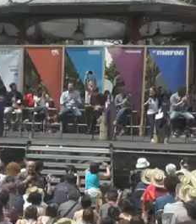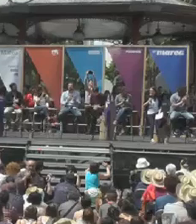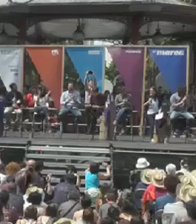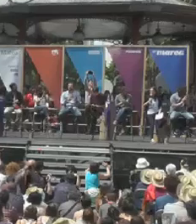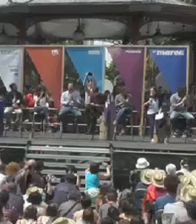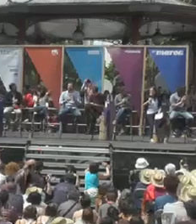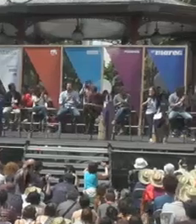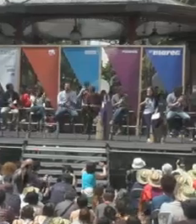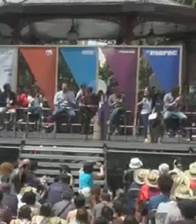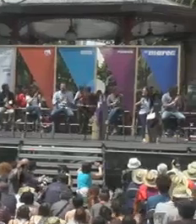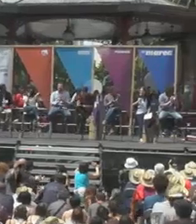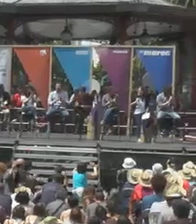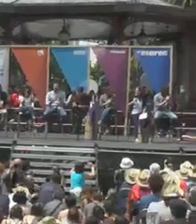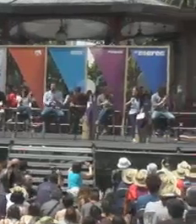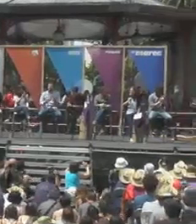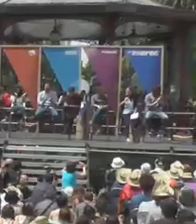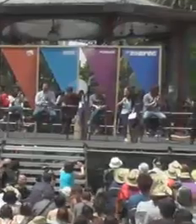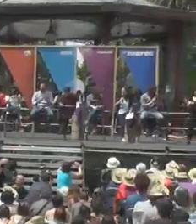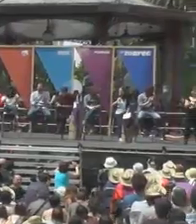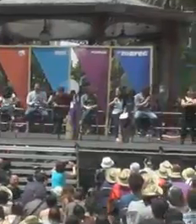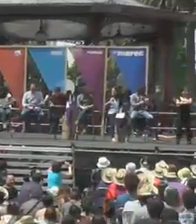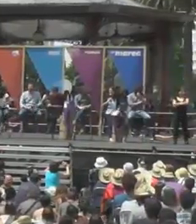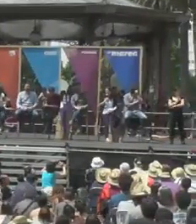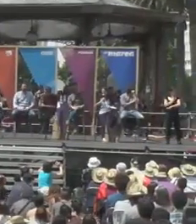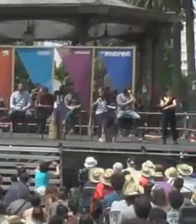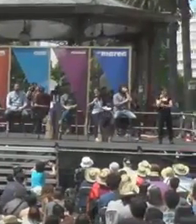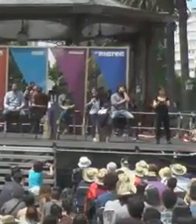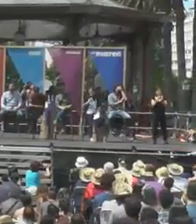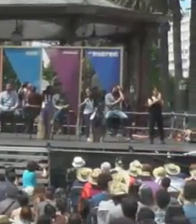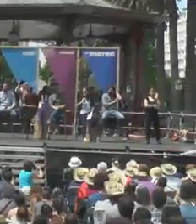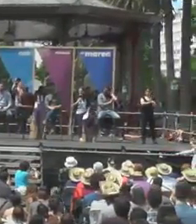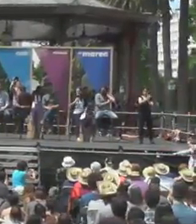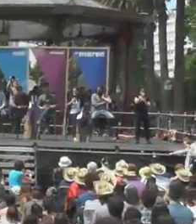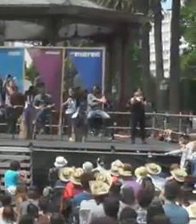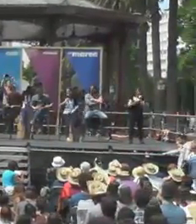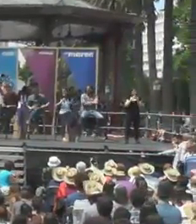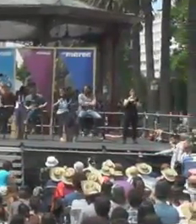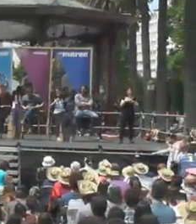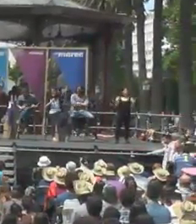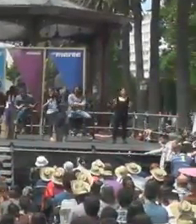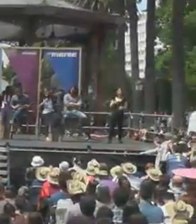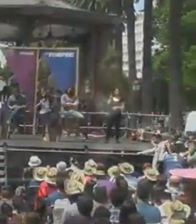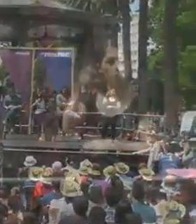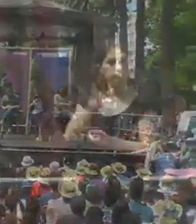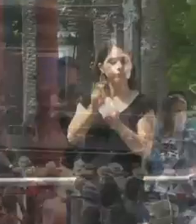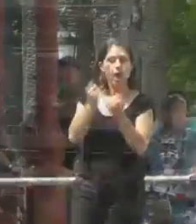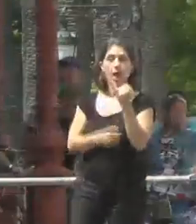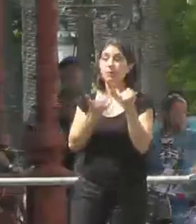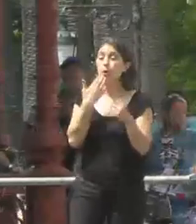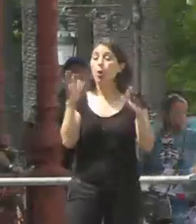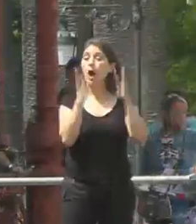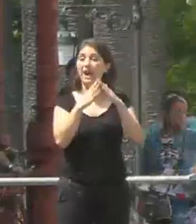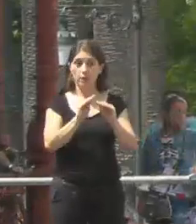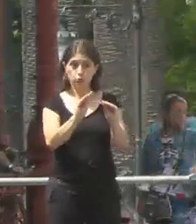Bueno, pues este ministro aprobó una norma que se le ha llamado el impuesto al sol, y es que tú te pones una plaquita solar en el tejado